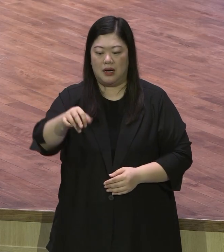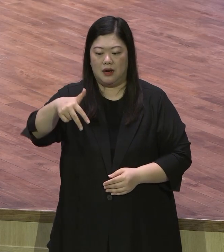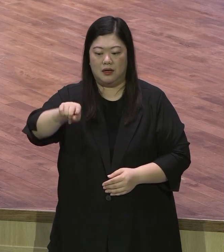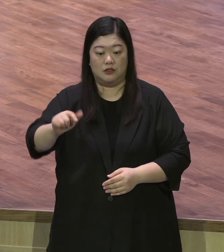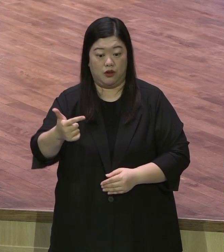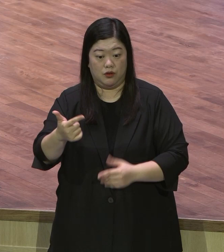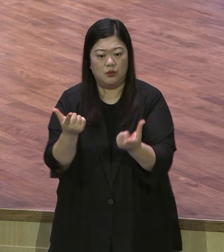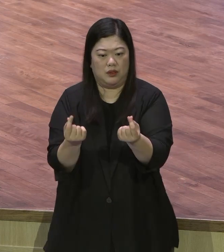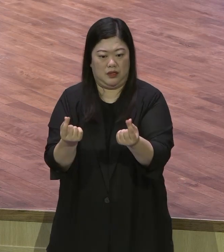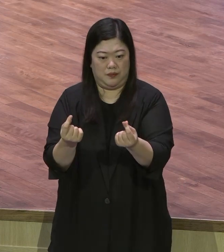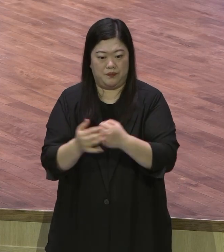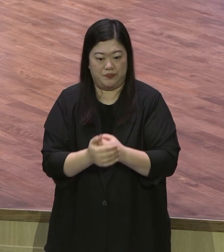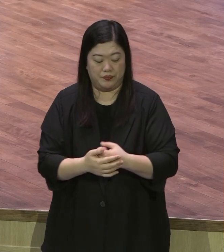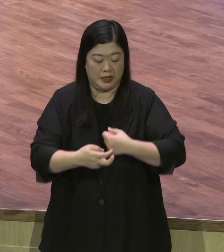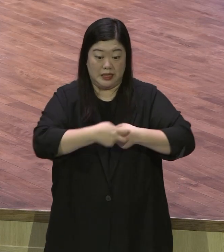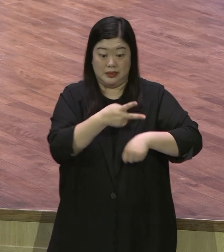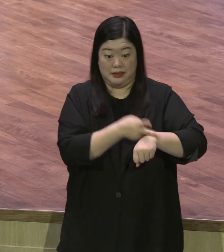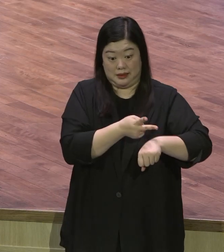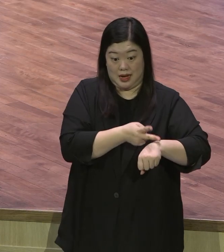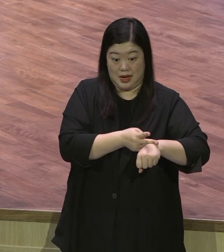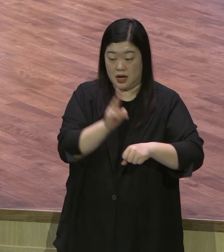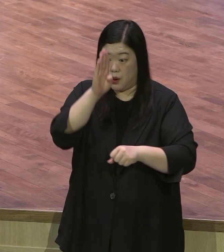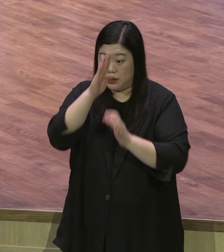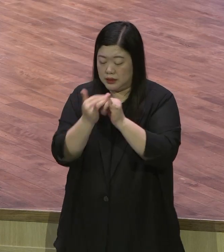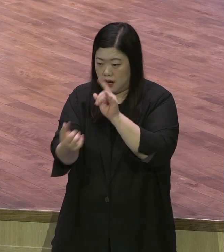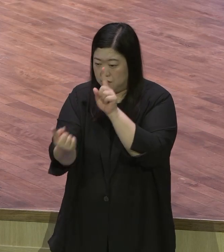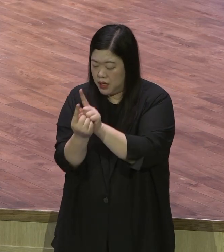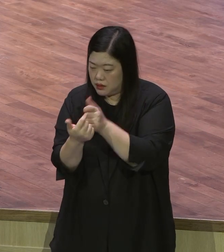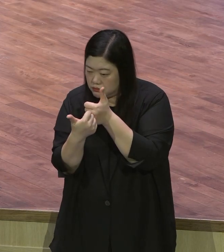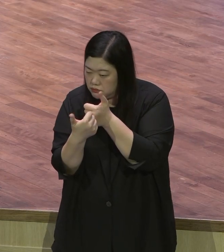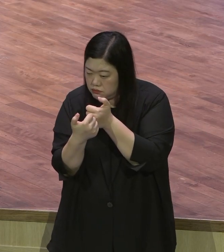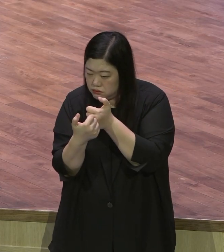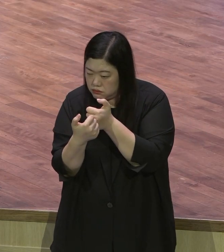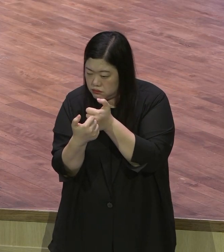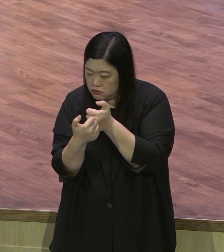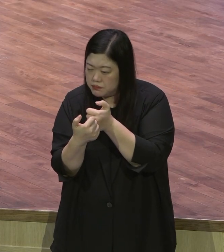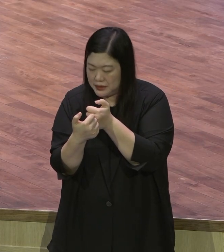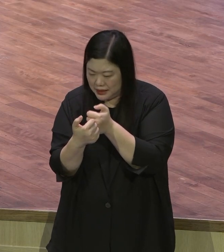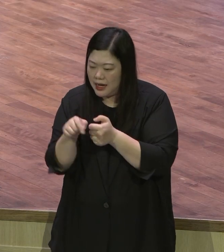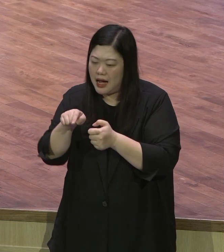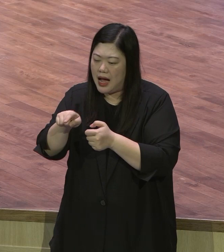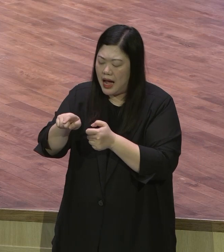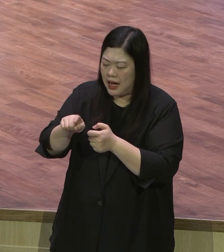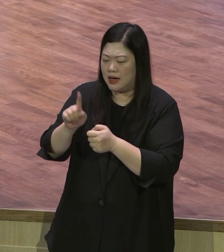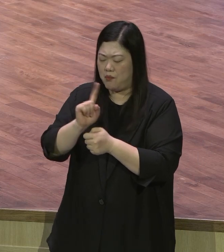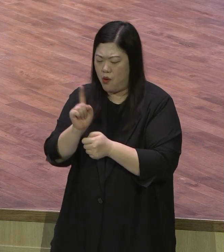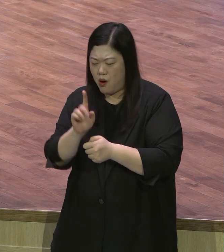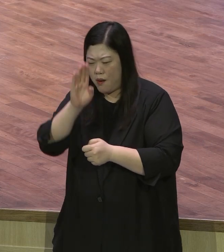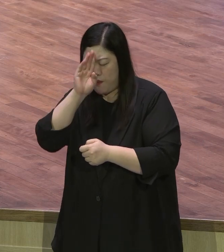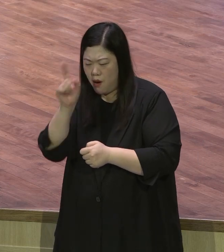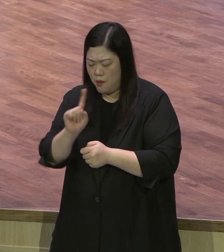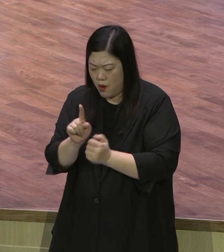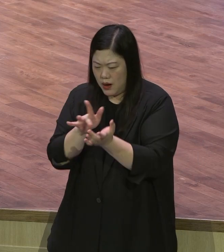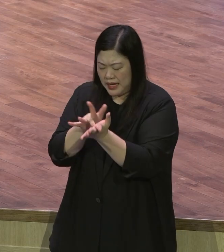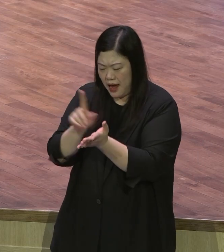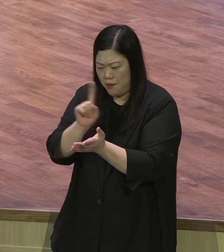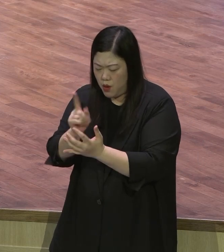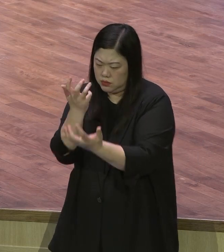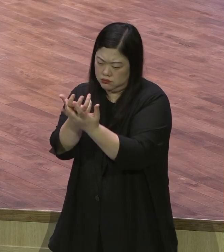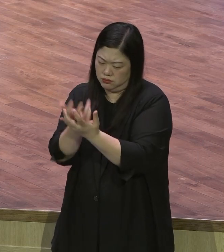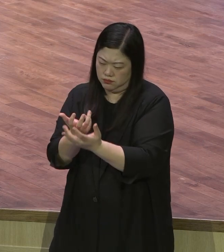의사가요, 환자를 상대로요, 이제 그 상태를 보고 진단하잖아요. 그리고 처방을 하잖아요. 그 처방을 해서